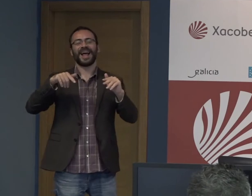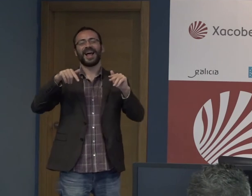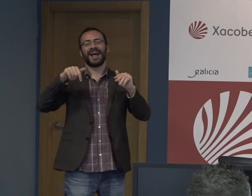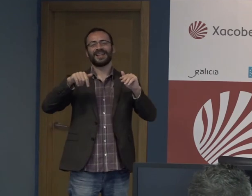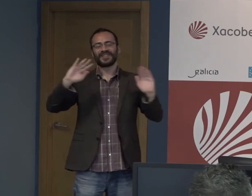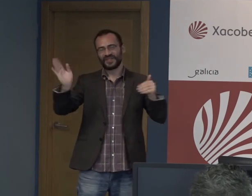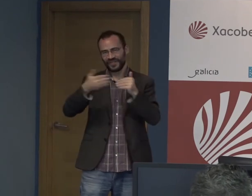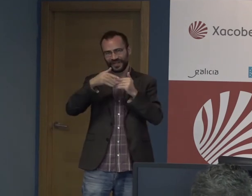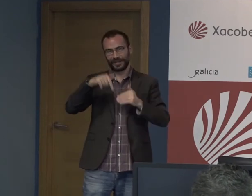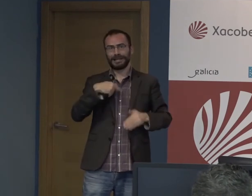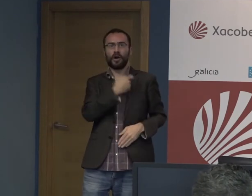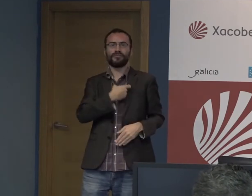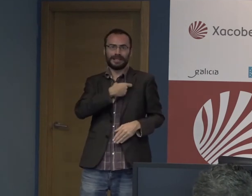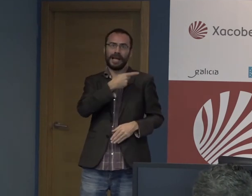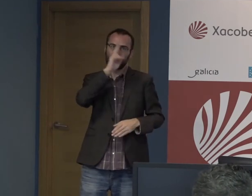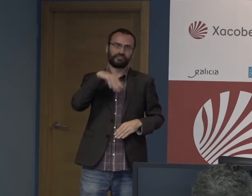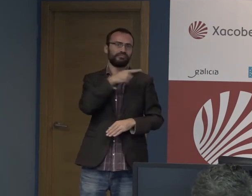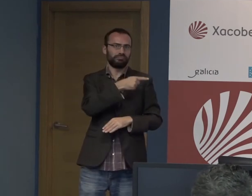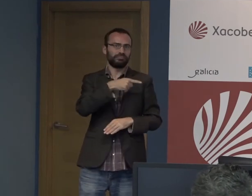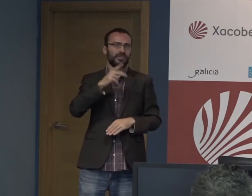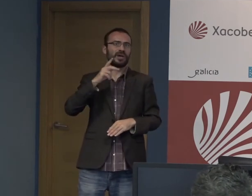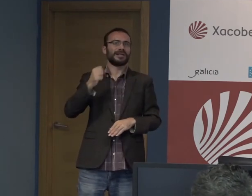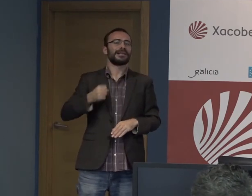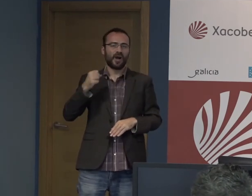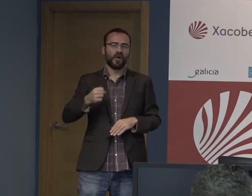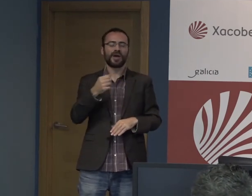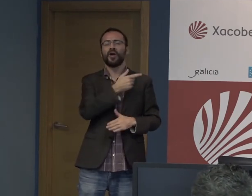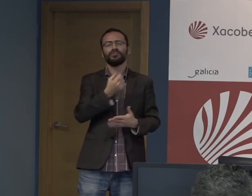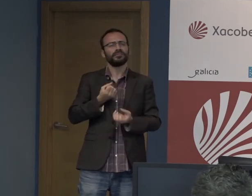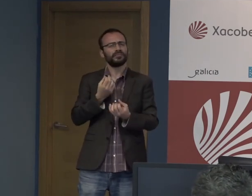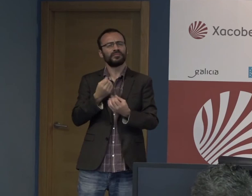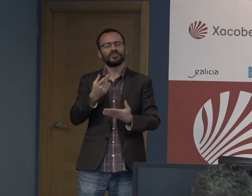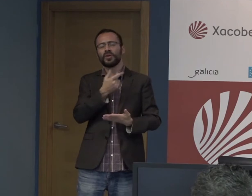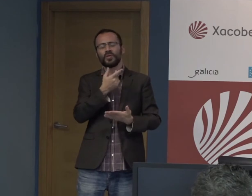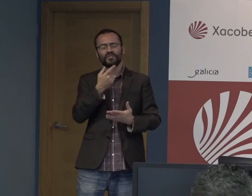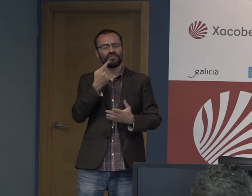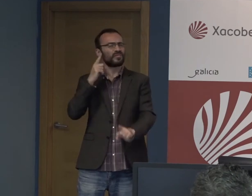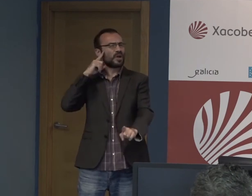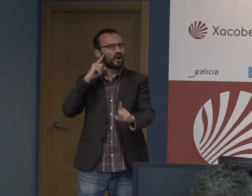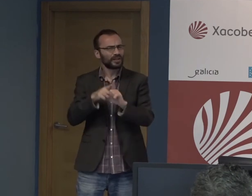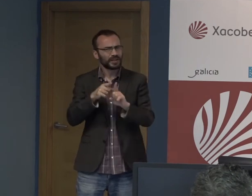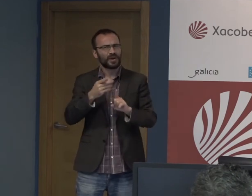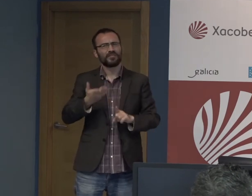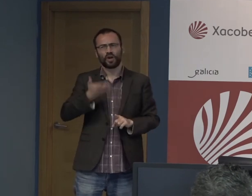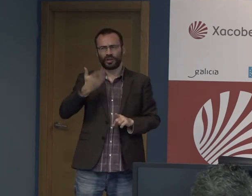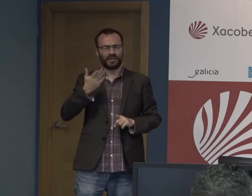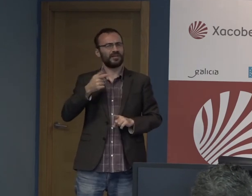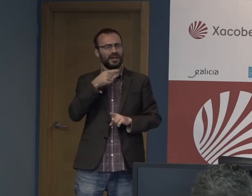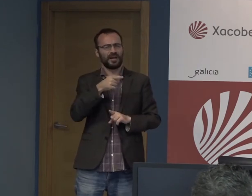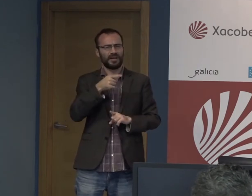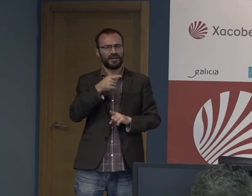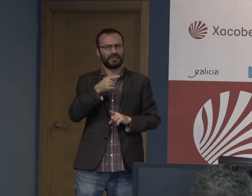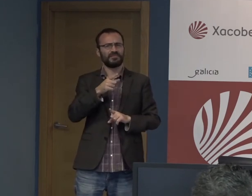cuente, ya que es comisaria, Agobeo 2021, de Cina Galicia, que nos cuente precisamente ese gran, enorme e interesante marco donde,